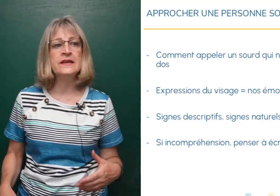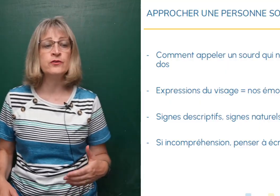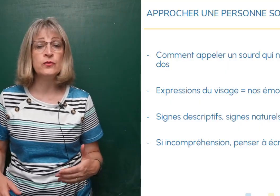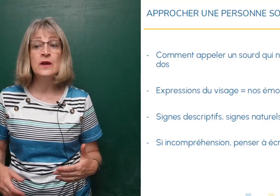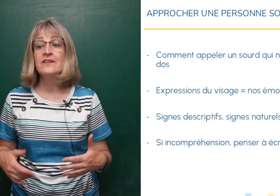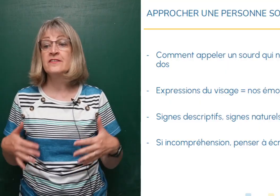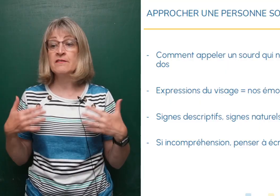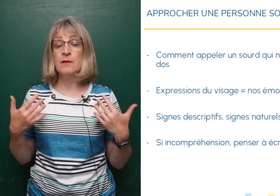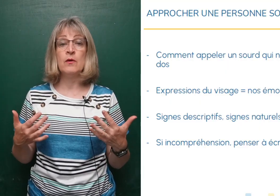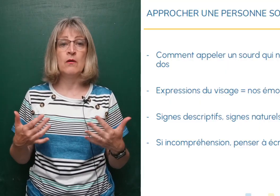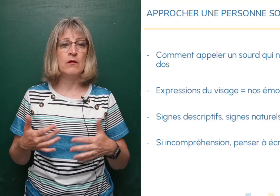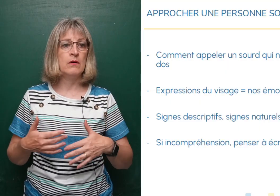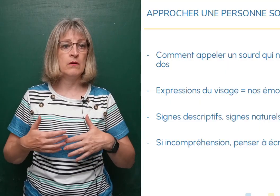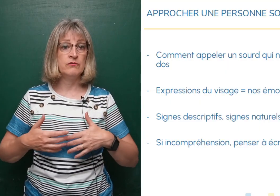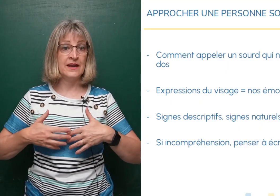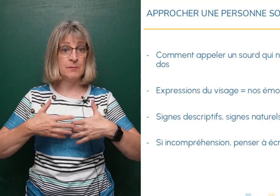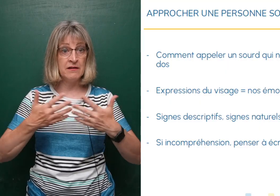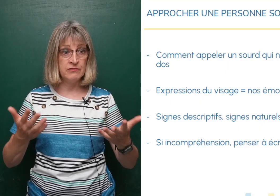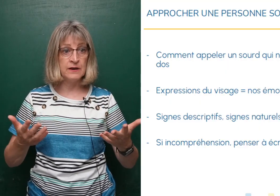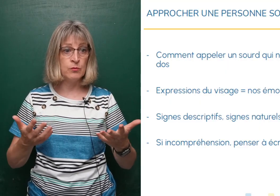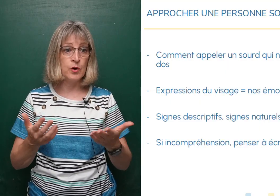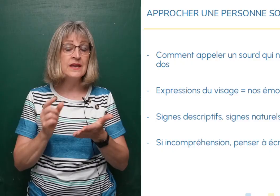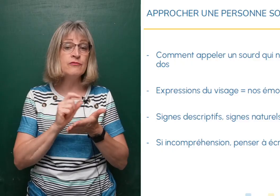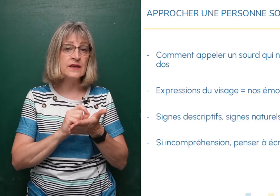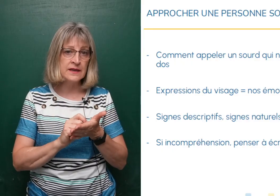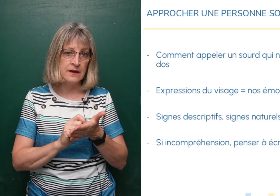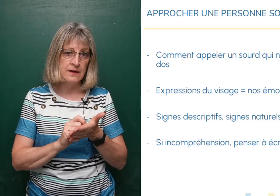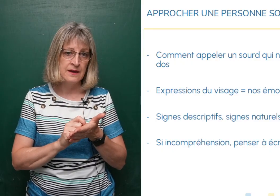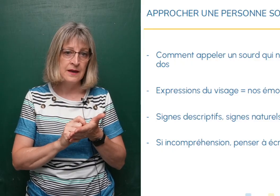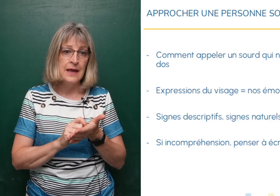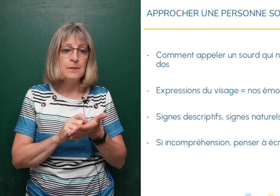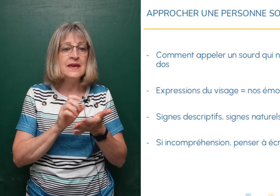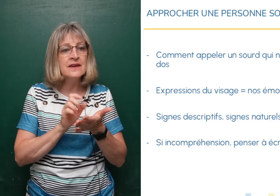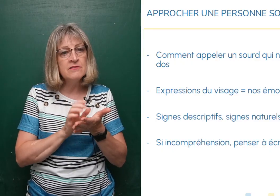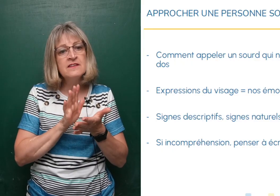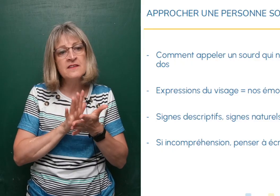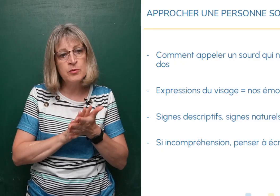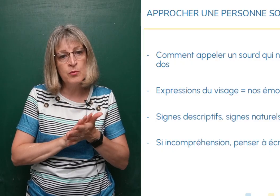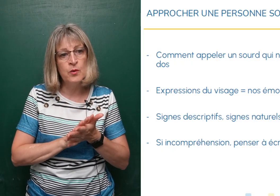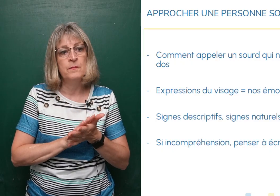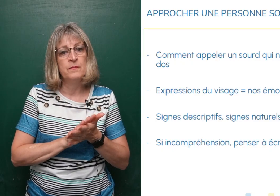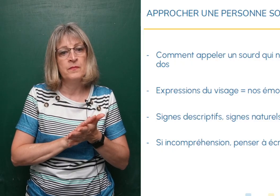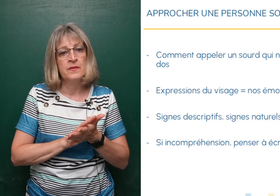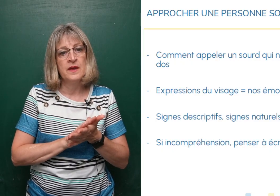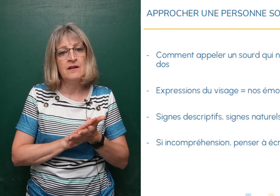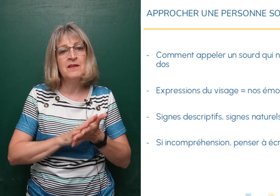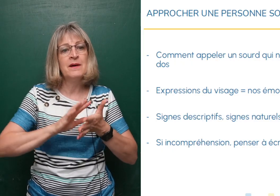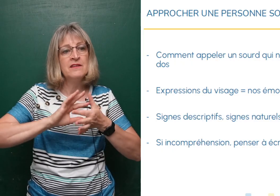recommandation, si vraiment vous n'arrivez pas à vous faire comprendre, il faut écrire, hein. Mais écrivez simplement, hein. Faites pas des phrases